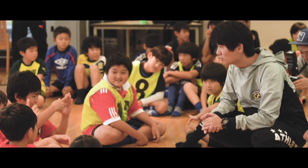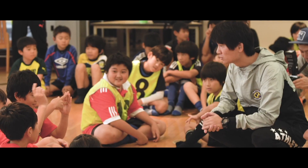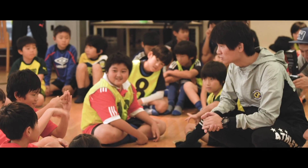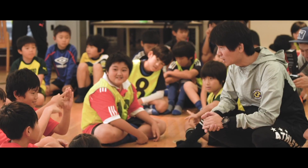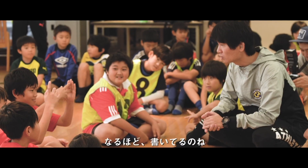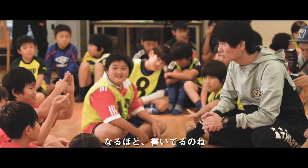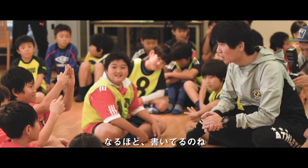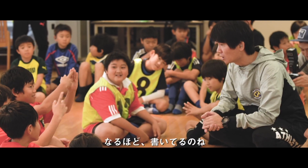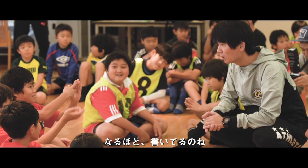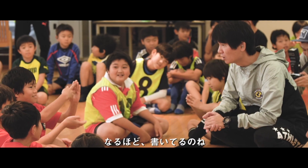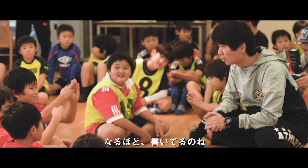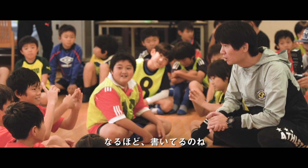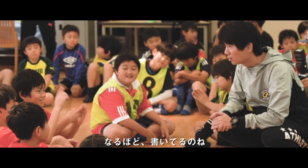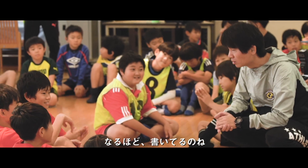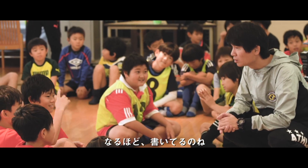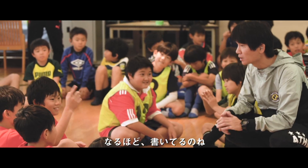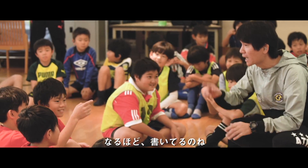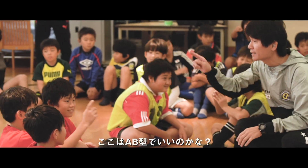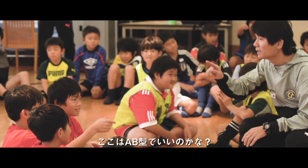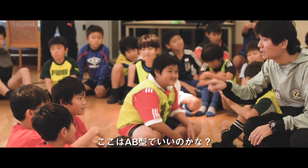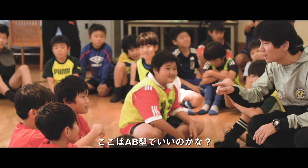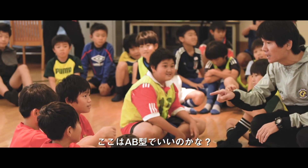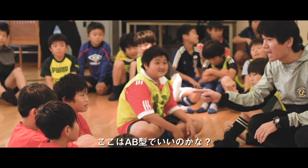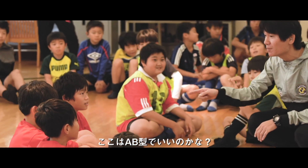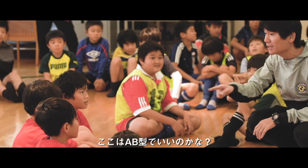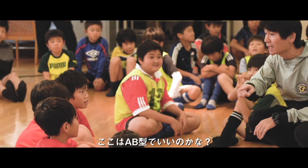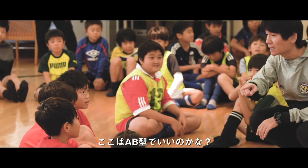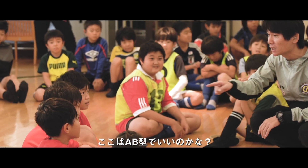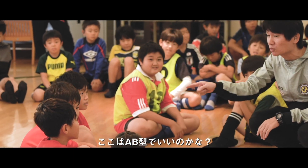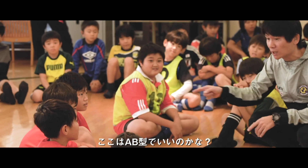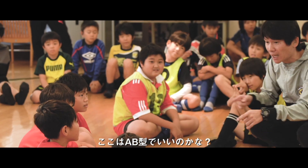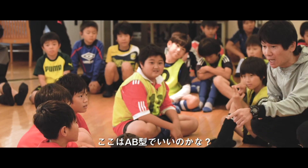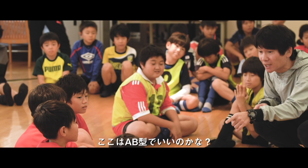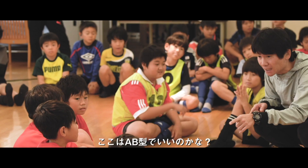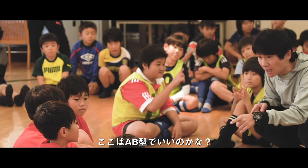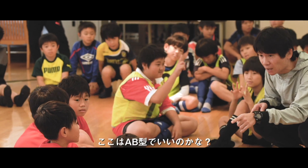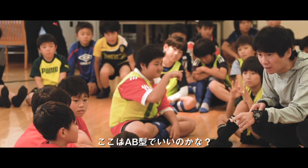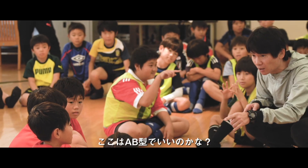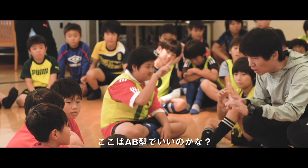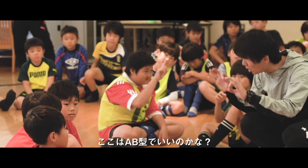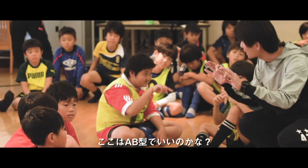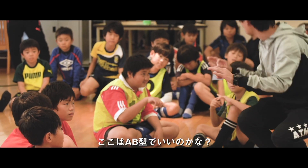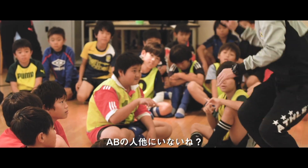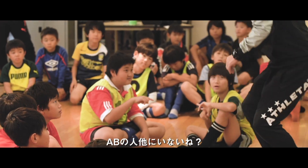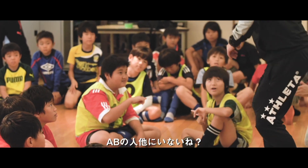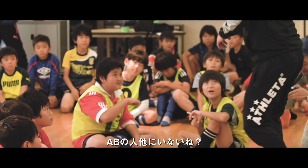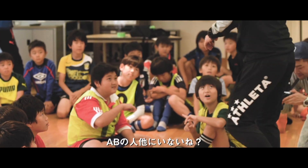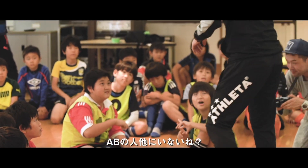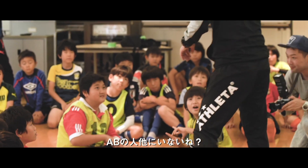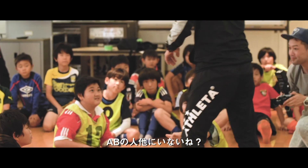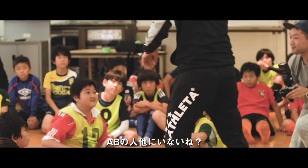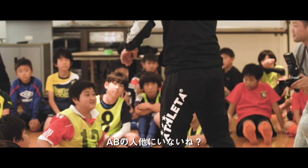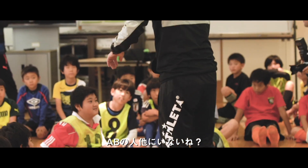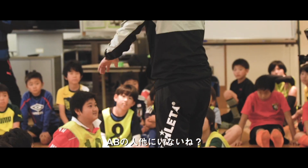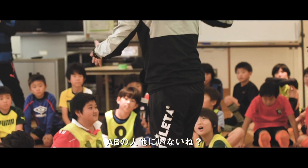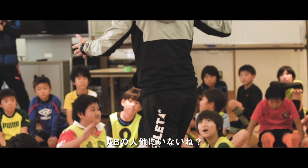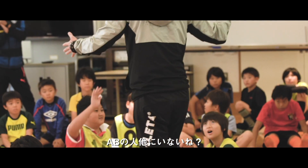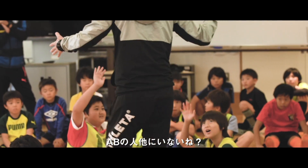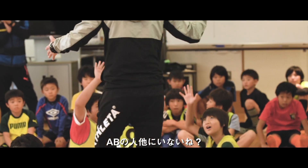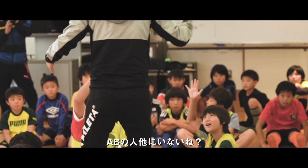ます。なるほど。書いてね。AB 型でいいから、AB 型。OK、AB の人、AB の人いないね。ない